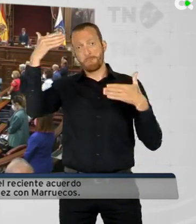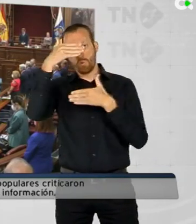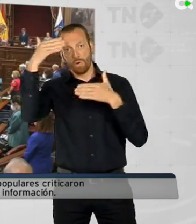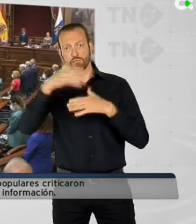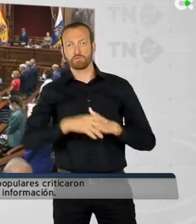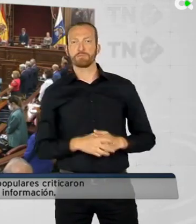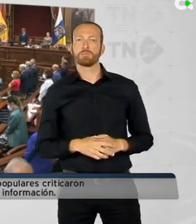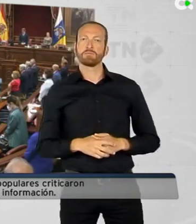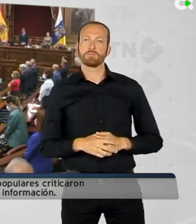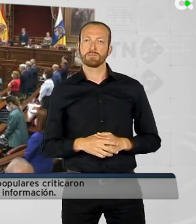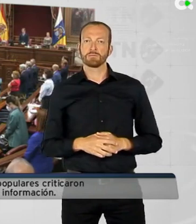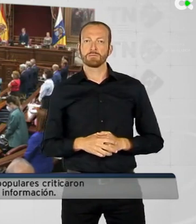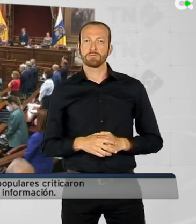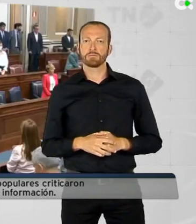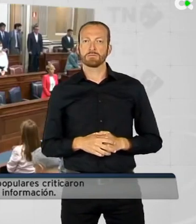Marruecos.